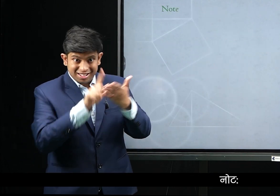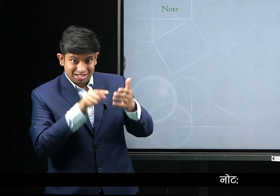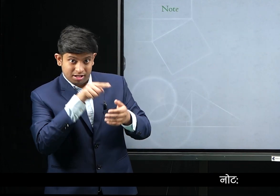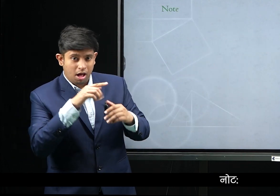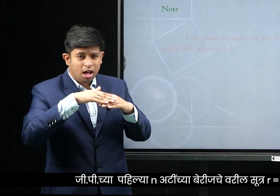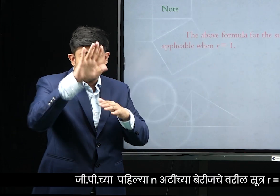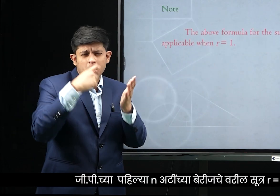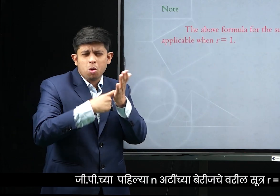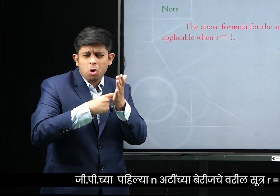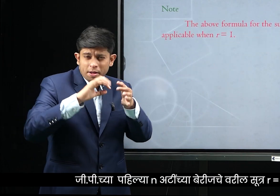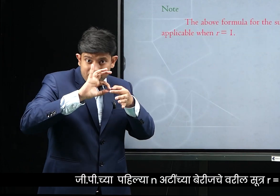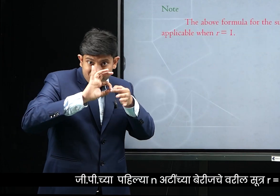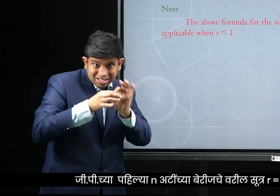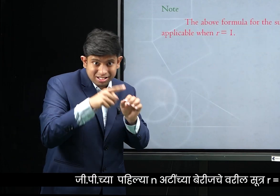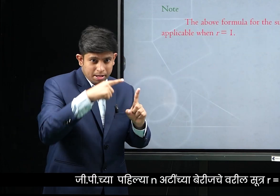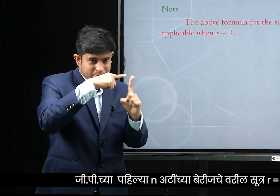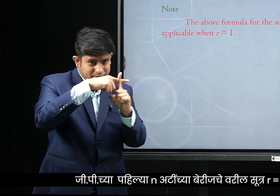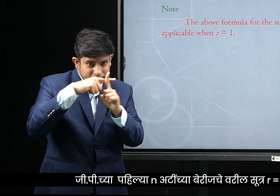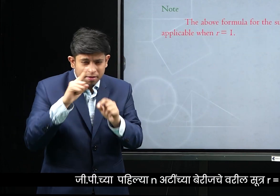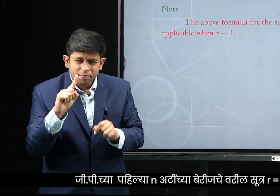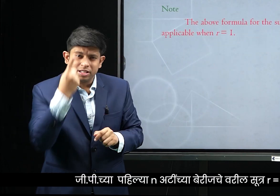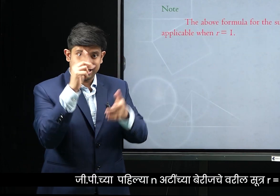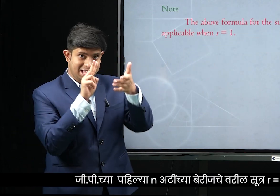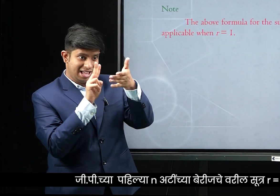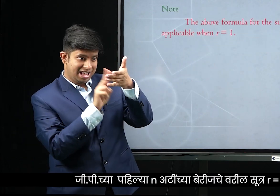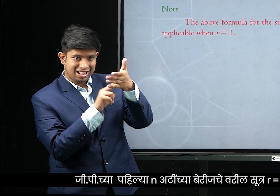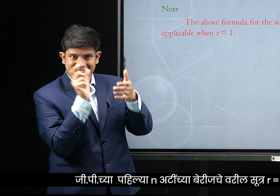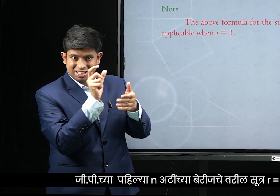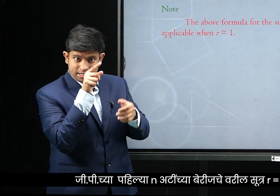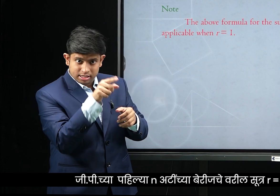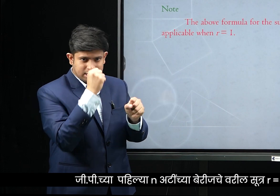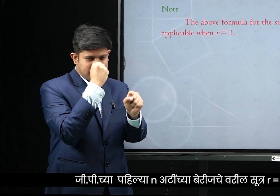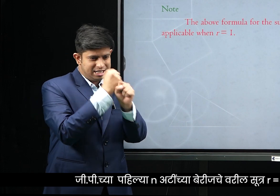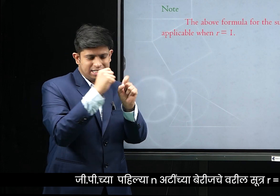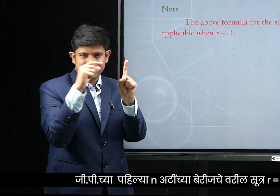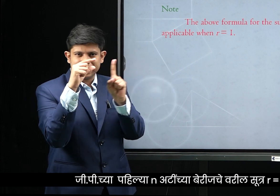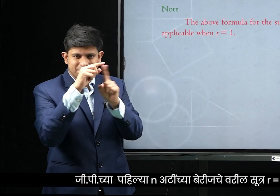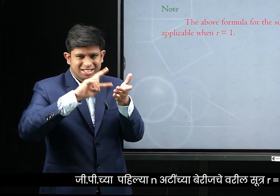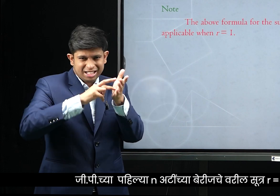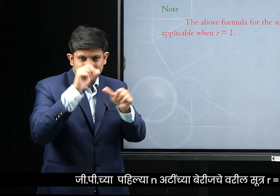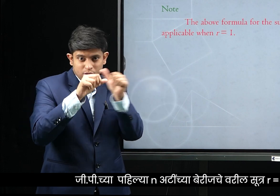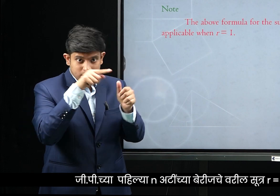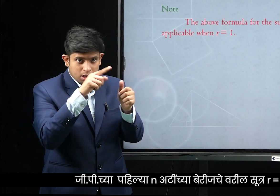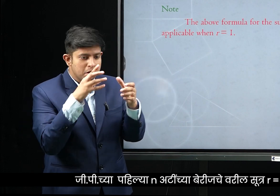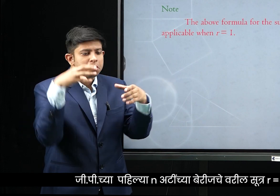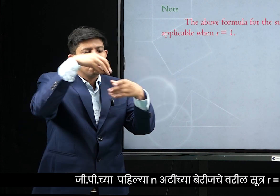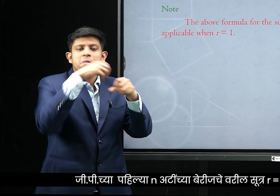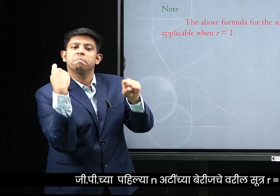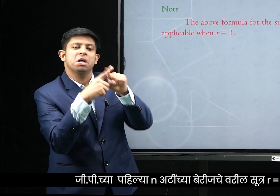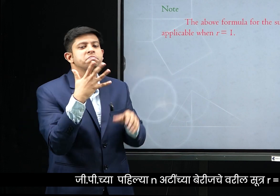नोट: GPच्या पहिल्याच्या आणि अँटीच बेरीजच्या वरील सूत्र R इज इक्वल टू 1 असताना